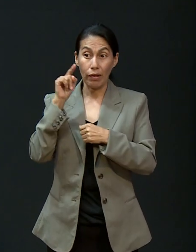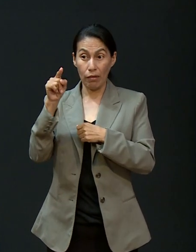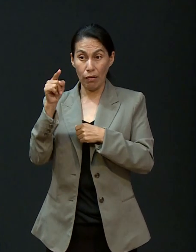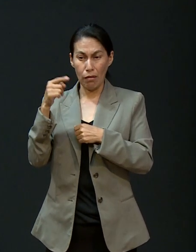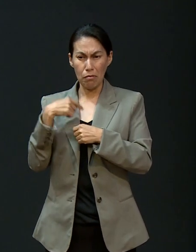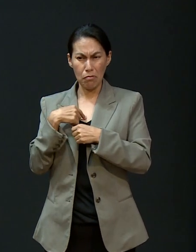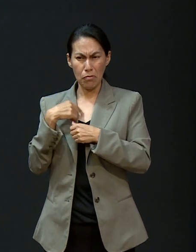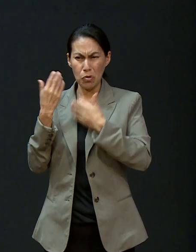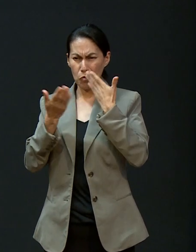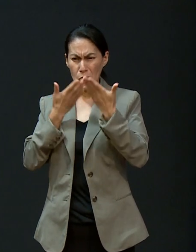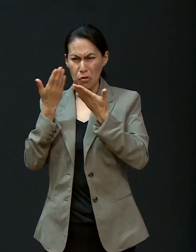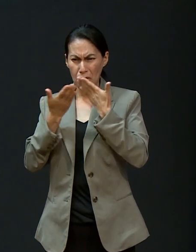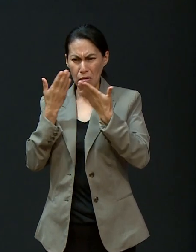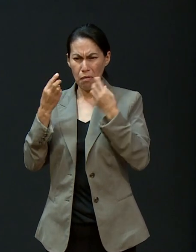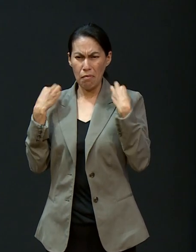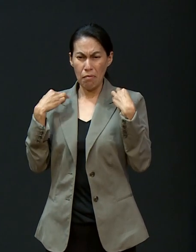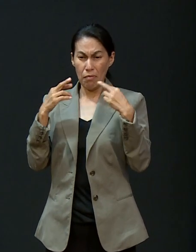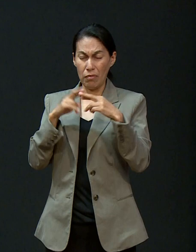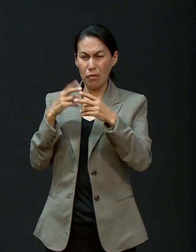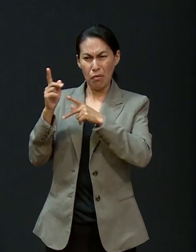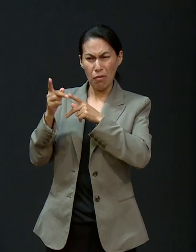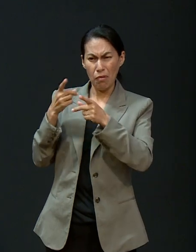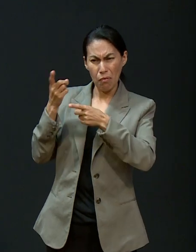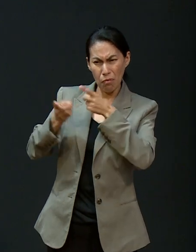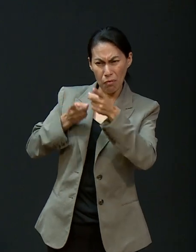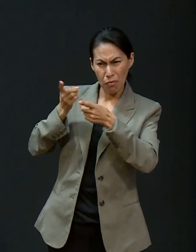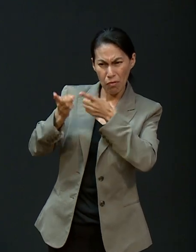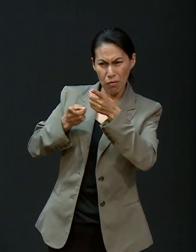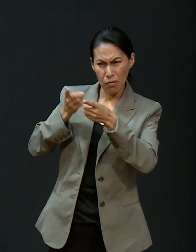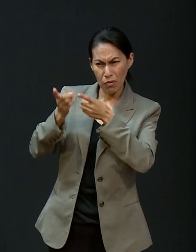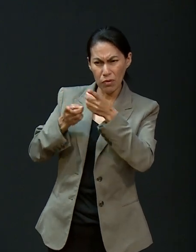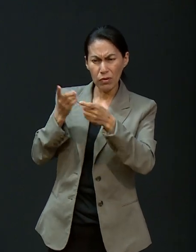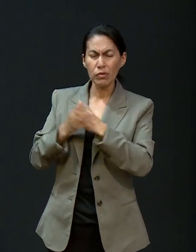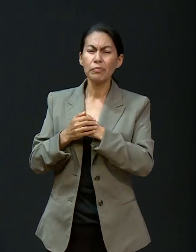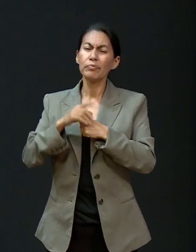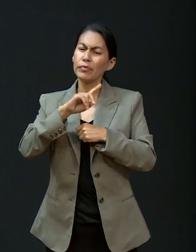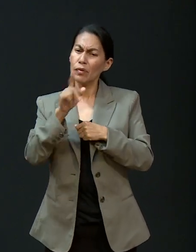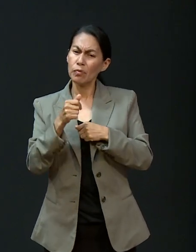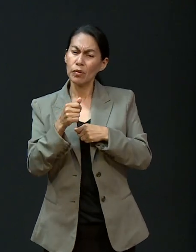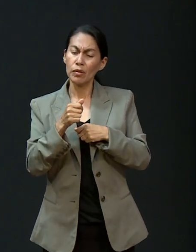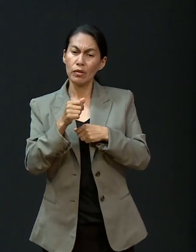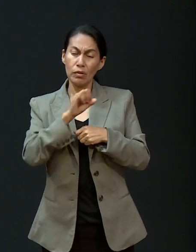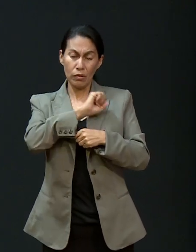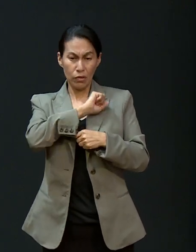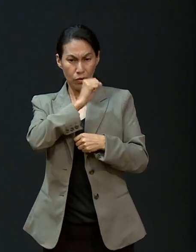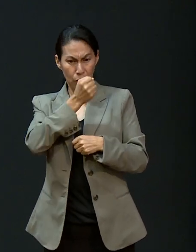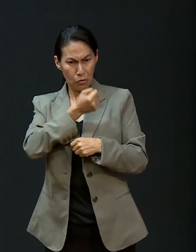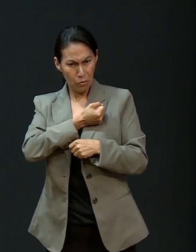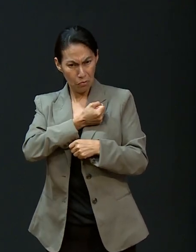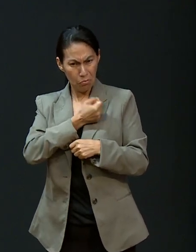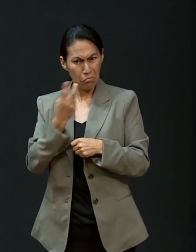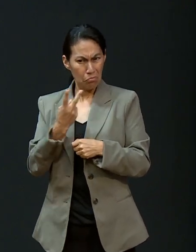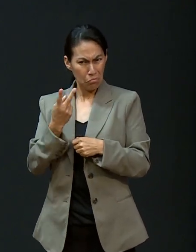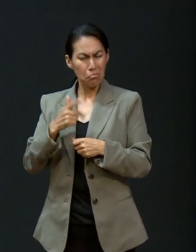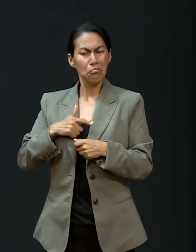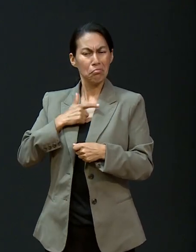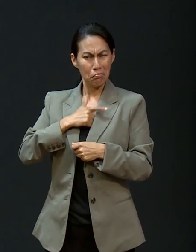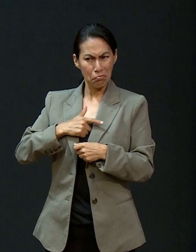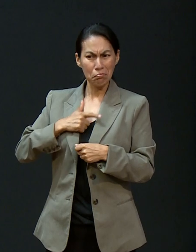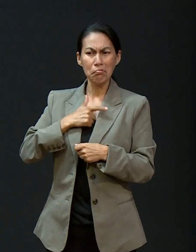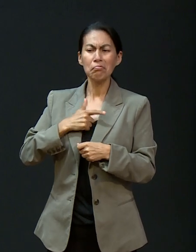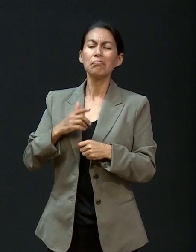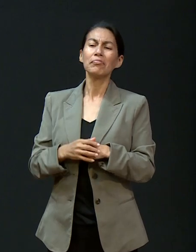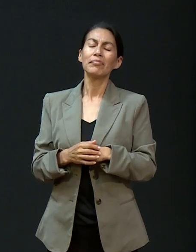tuve una carrera en educación física, después me fui a una maestría en salud, porque me encantan las dos